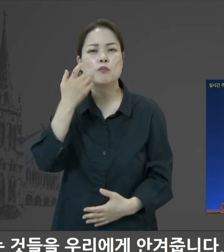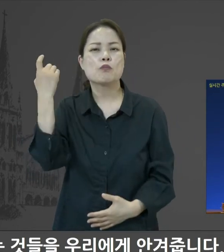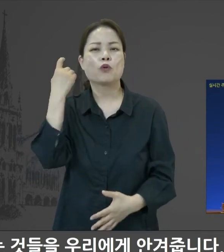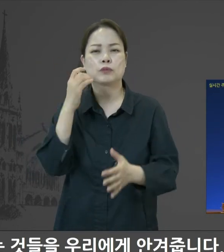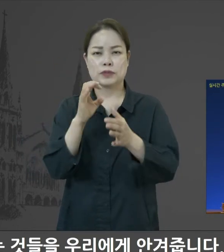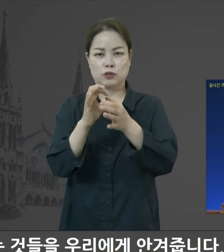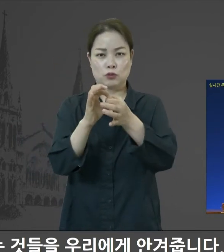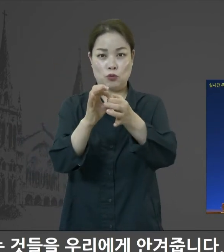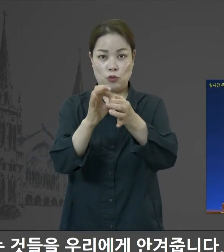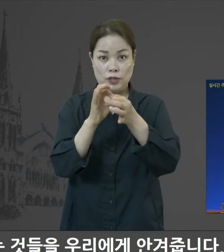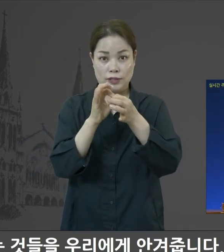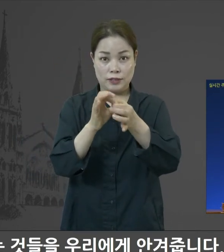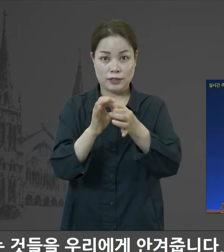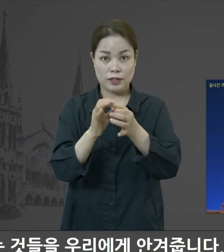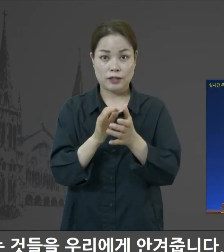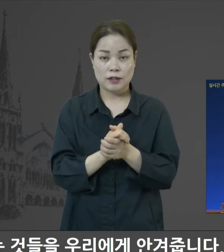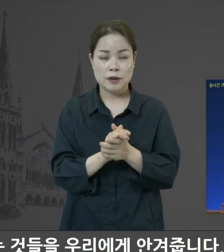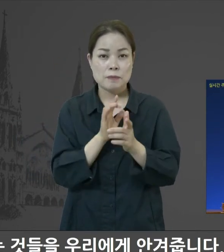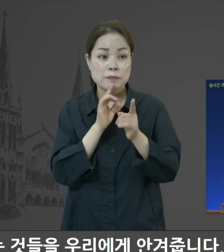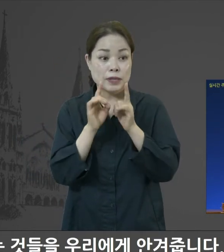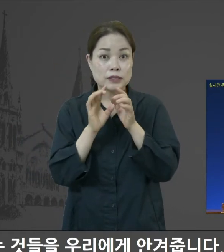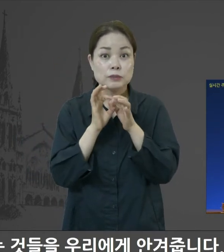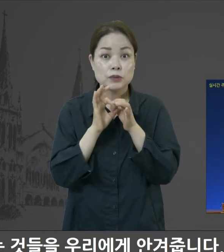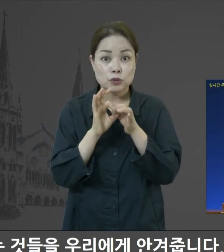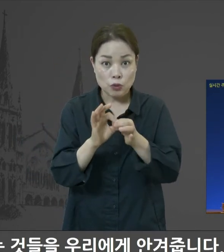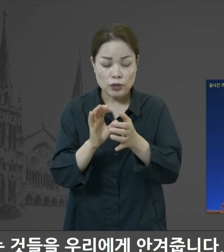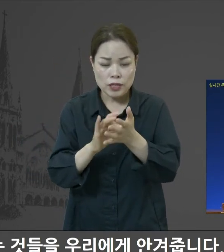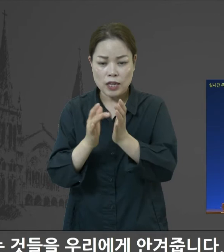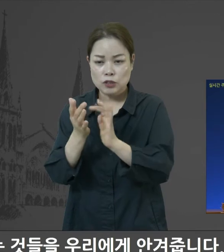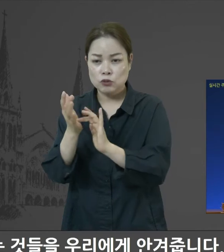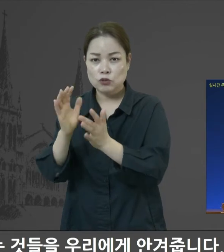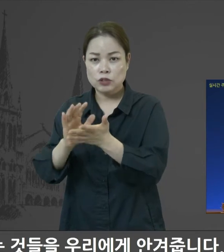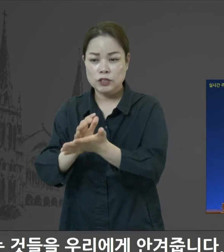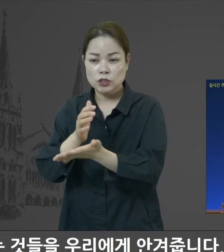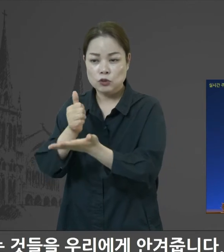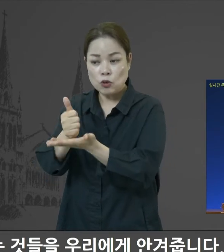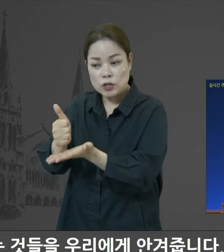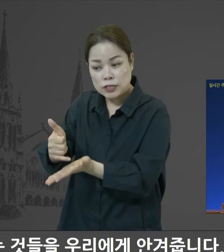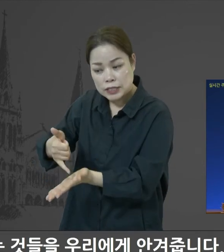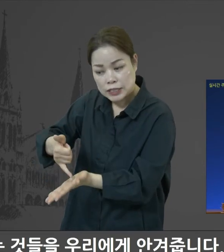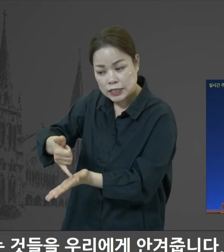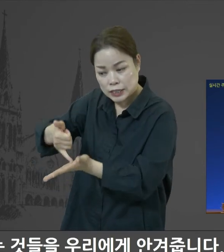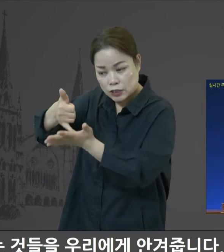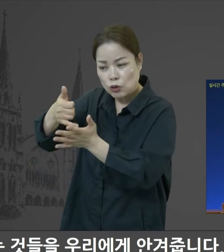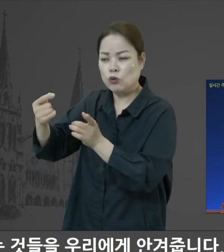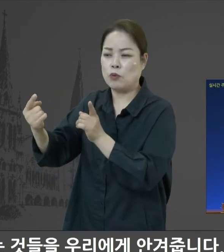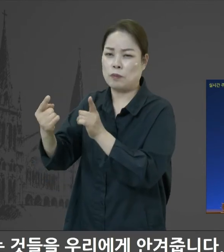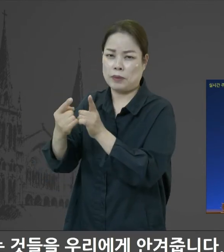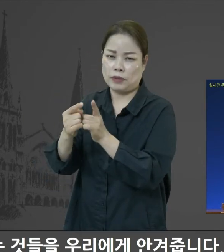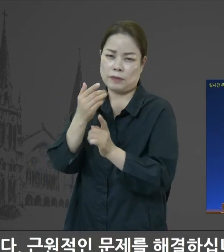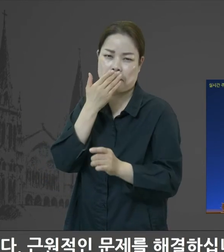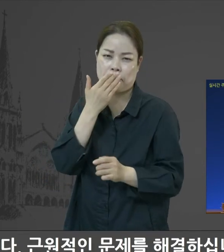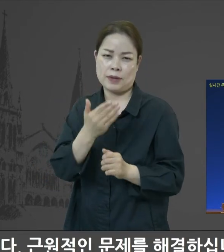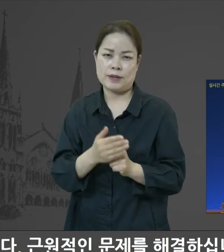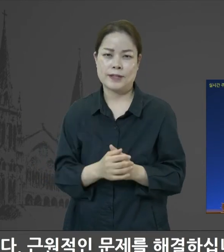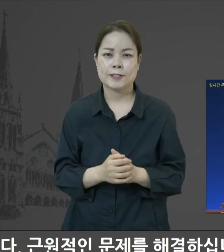통해서, 말씀을 통해서 예수 그리스도를 인격적으로 만날 때 그것이 가능한 것입니다.